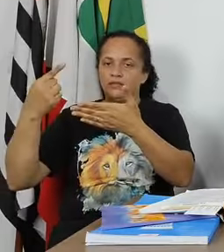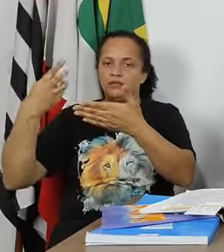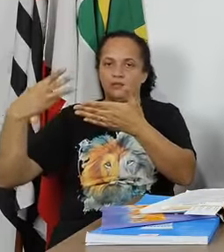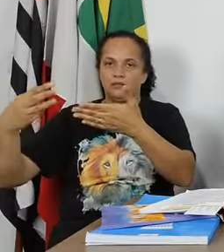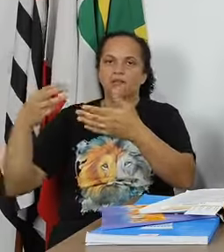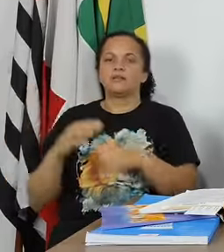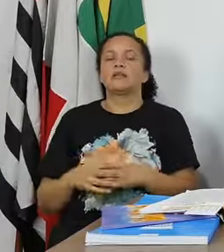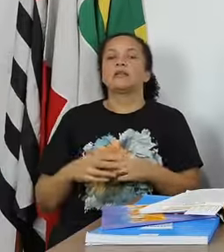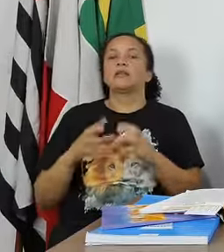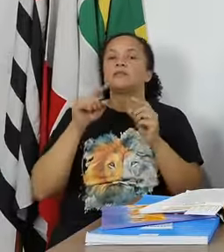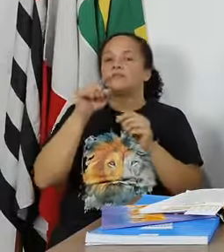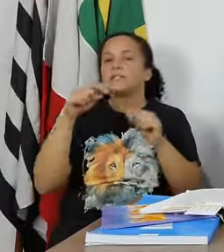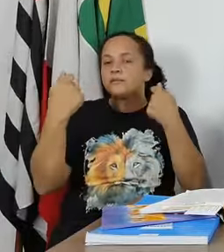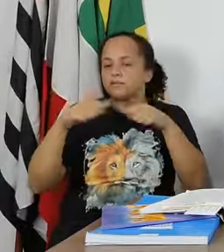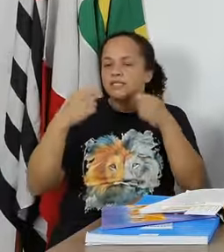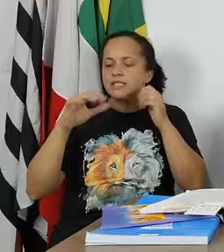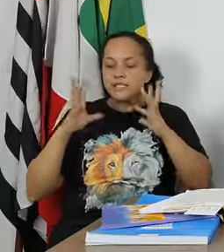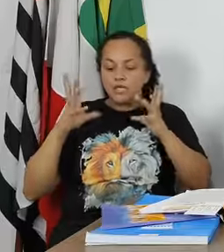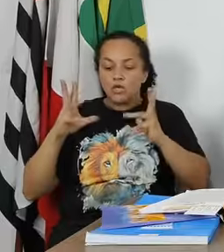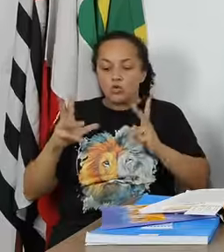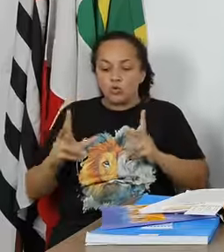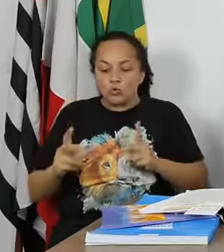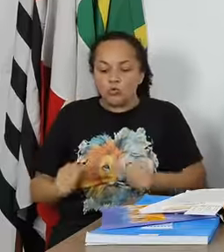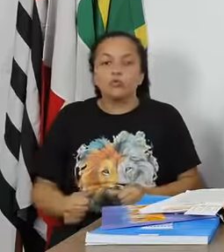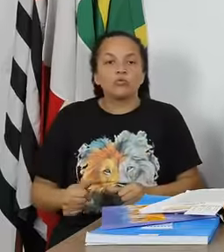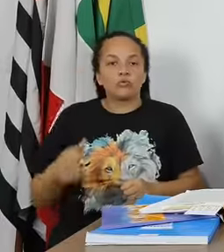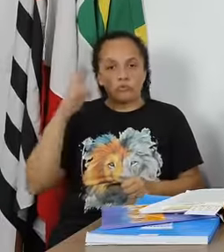de ter vencido tudo, permanecer